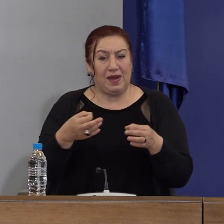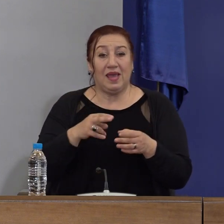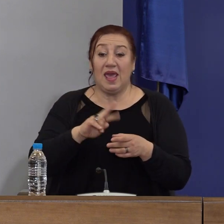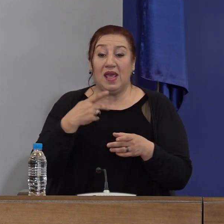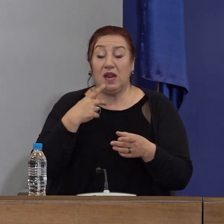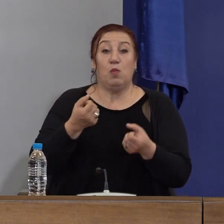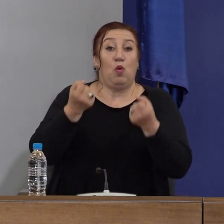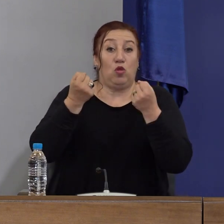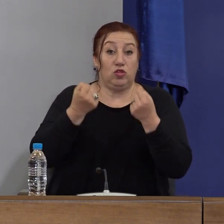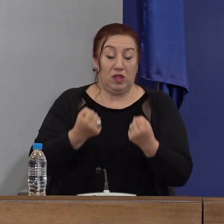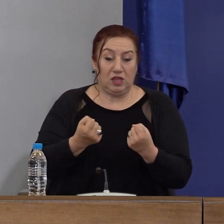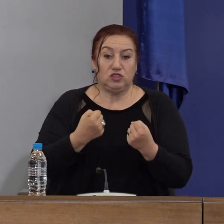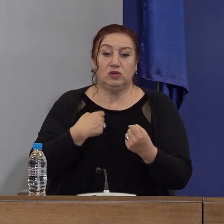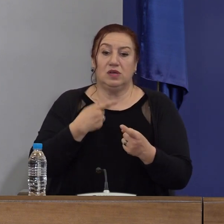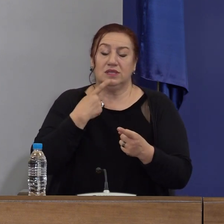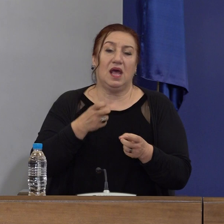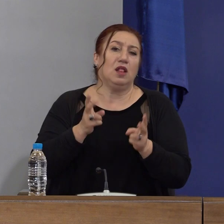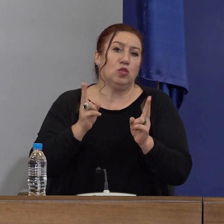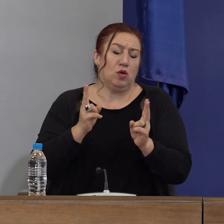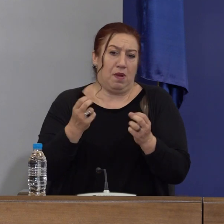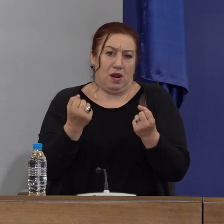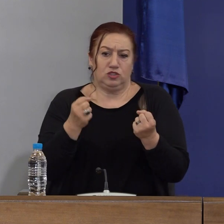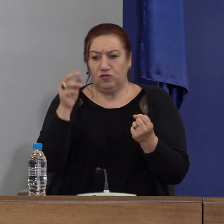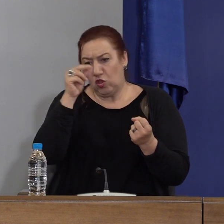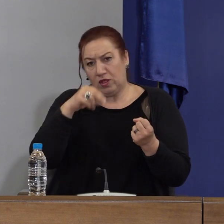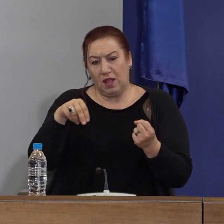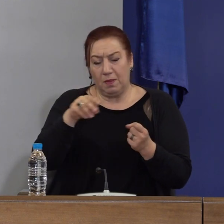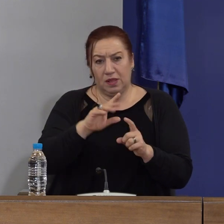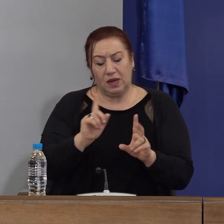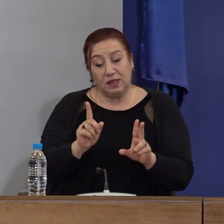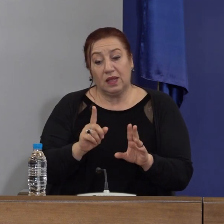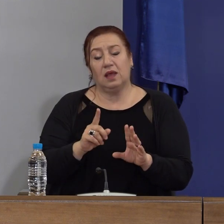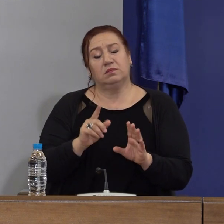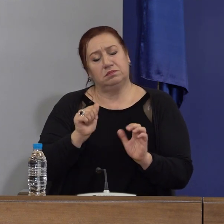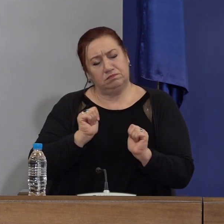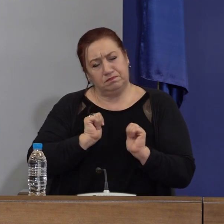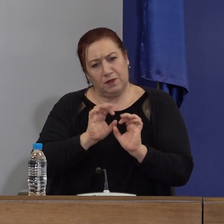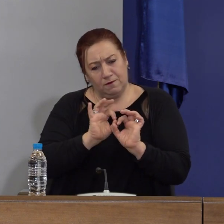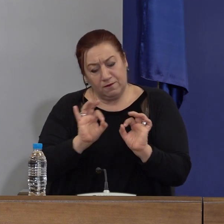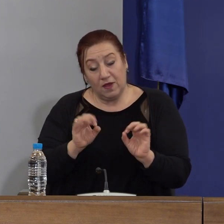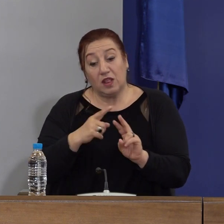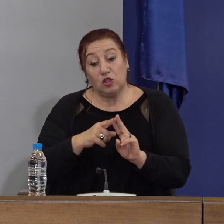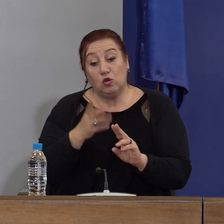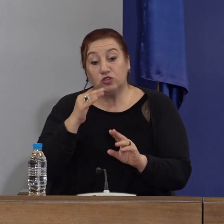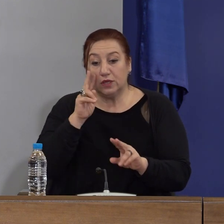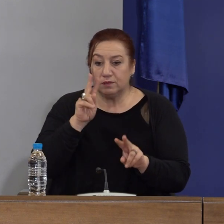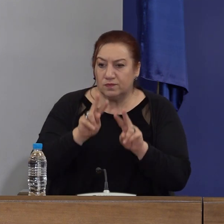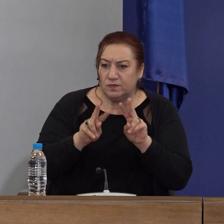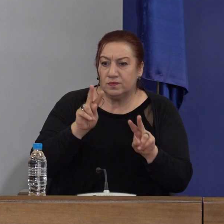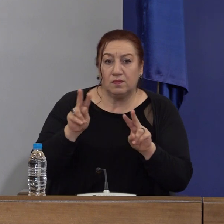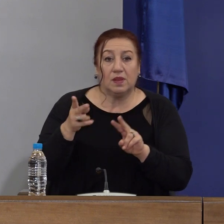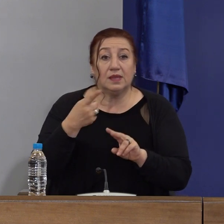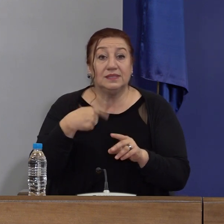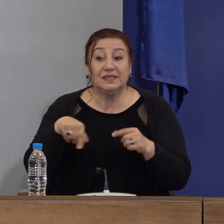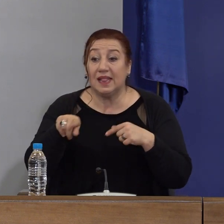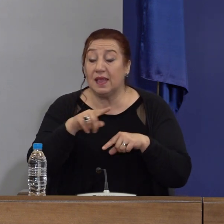утежняване нормалния живот на българина, но в същото време ще следиме внимателно процесите